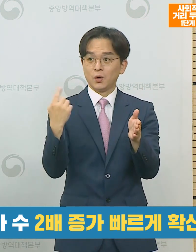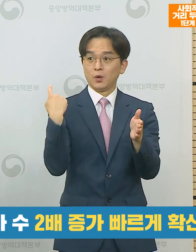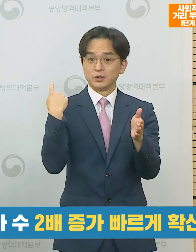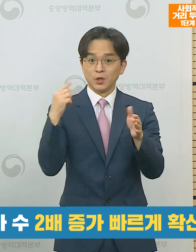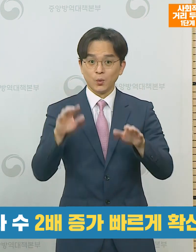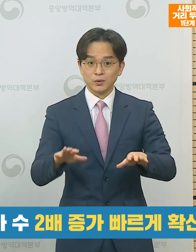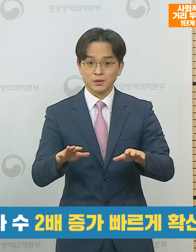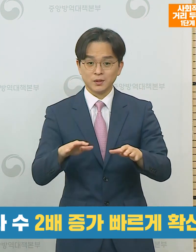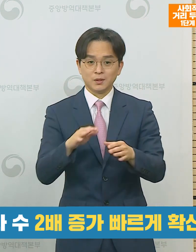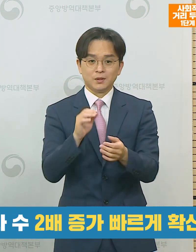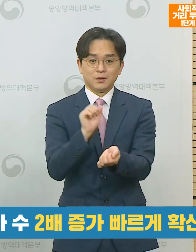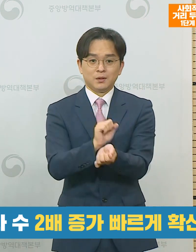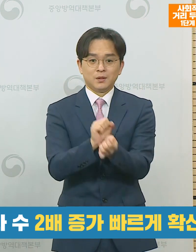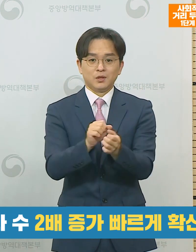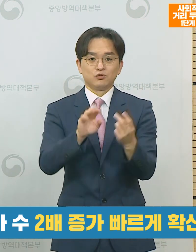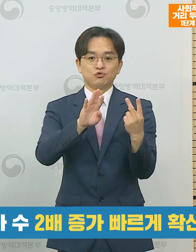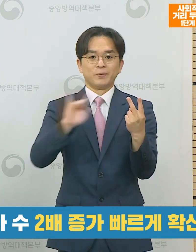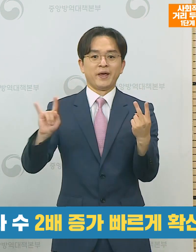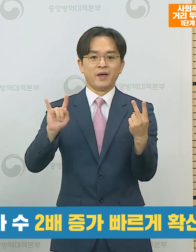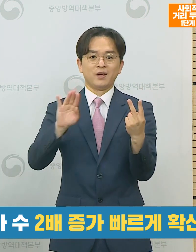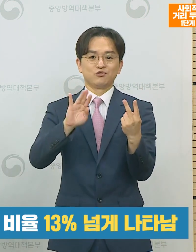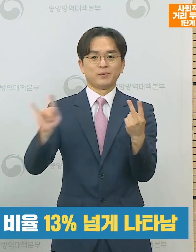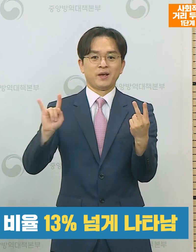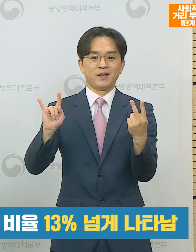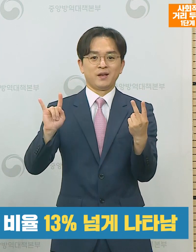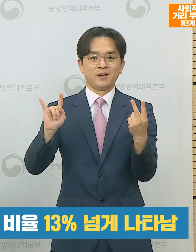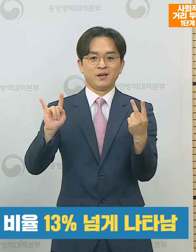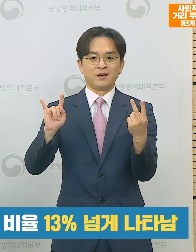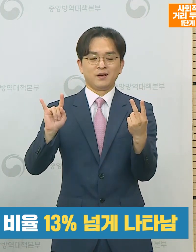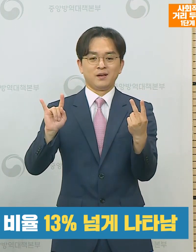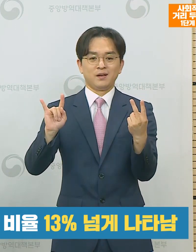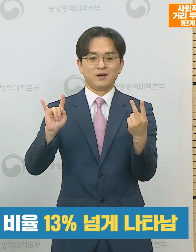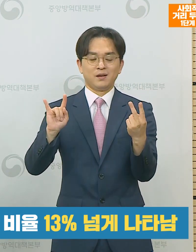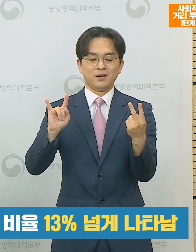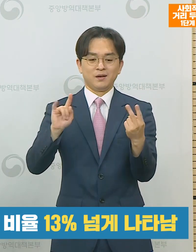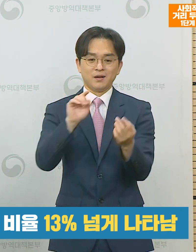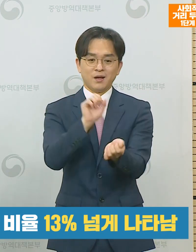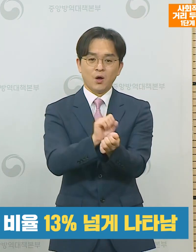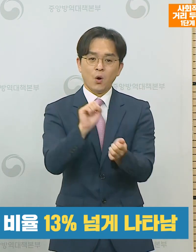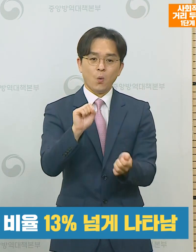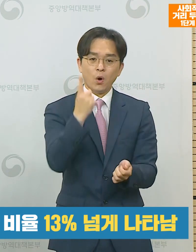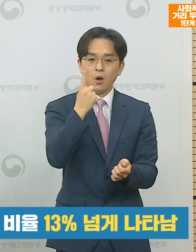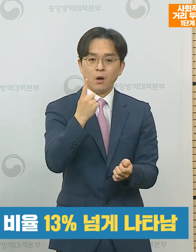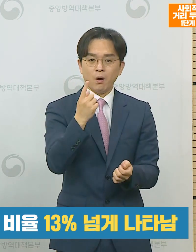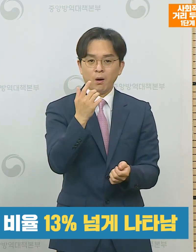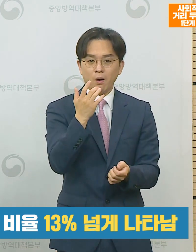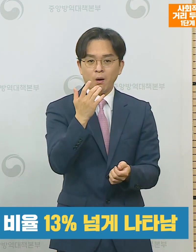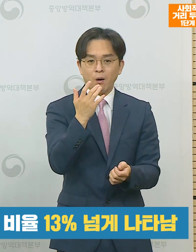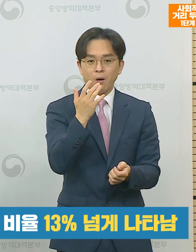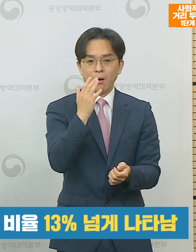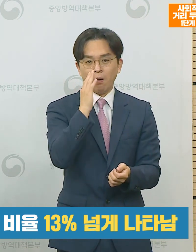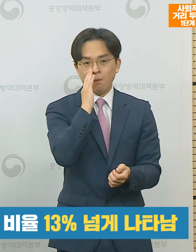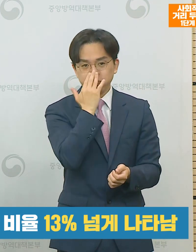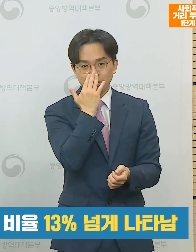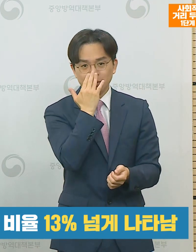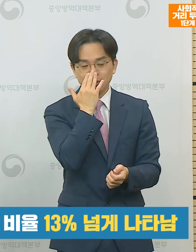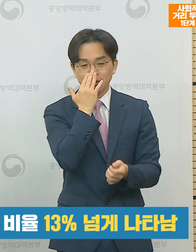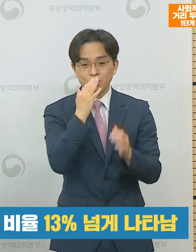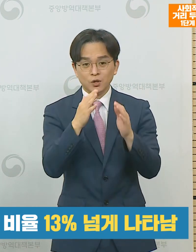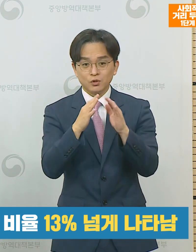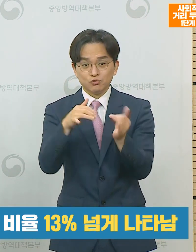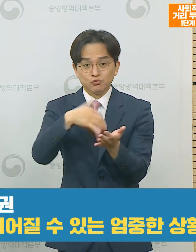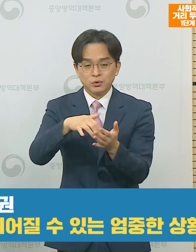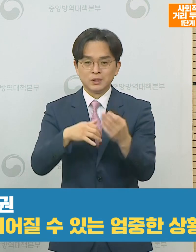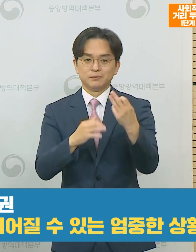2배로 증가할 정도로 빠르게 확산하고 있고 연결고리가 밝혀지지 않은 비율도 13%를 넘게